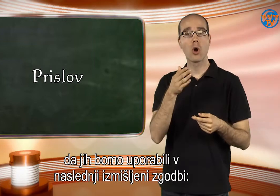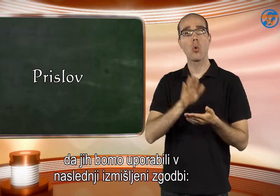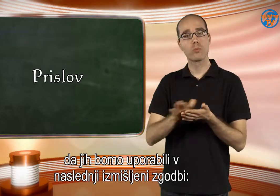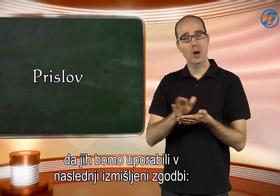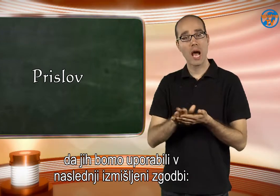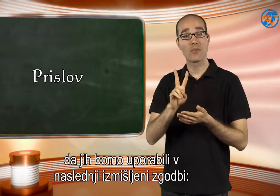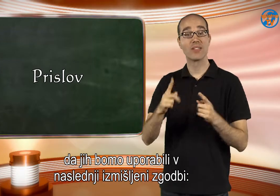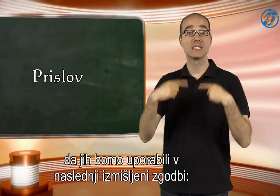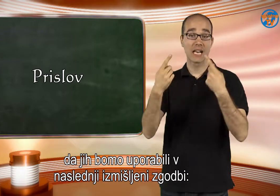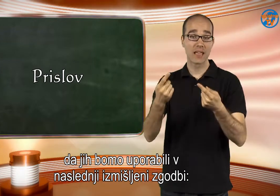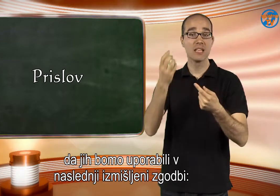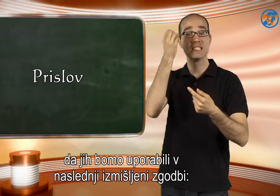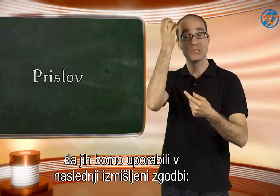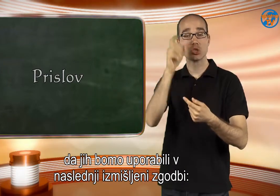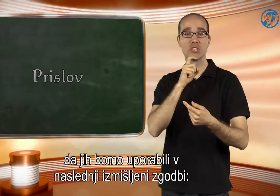izmišljeni zgodbi.